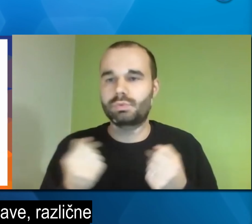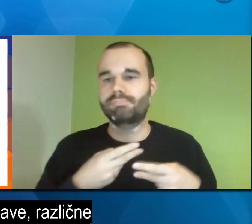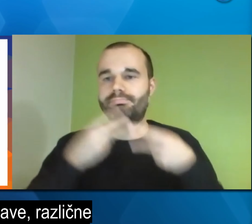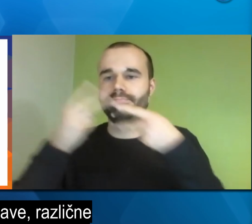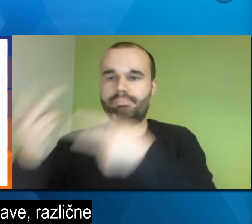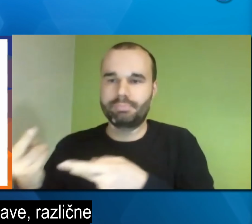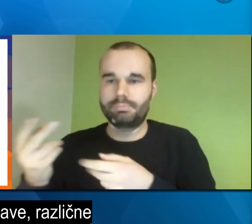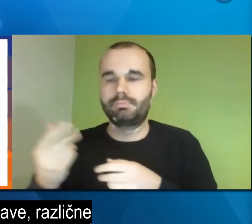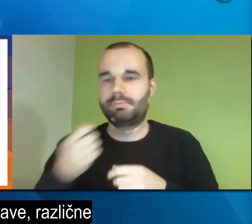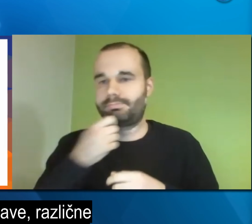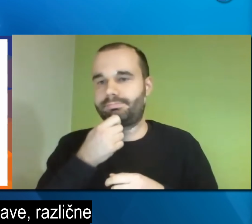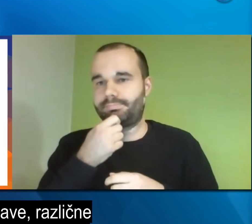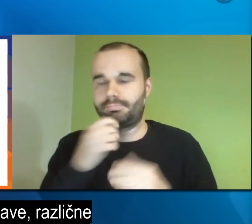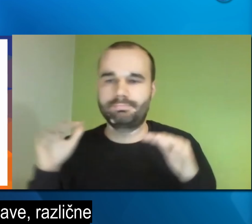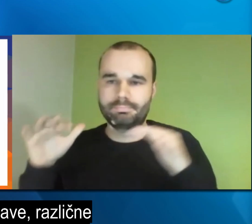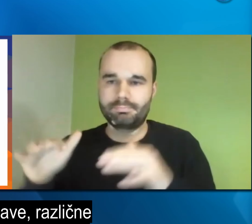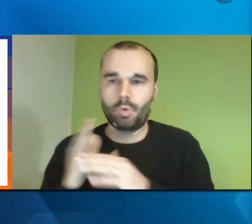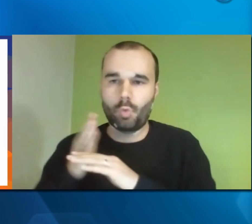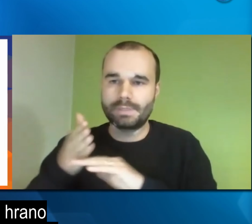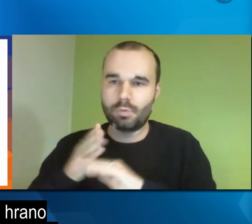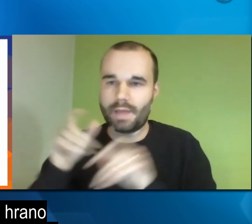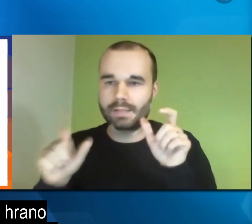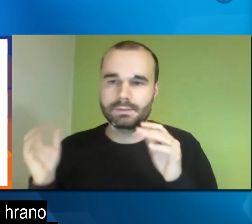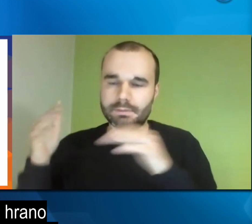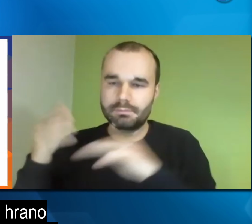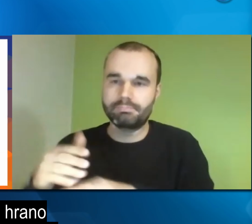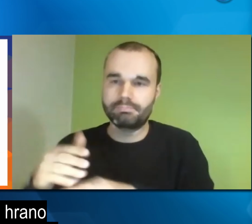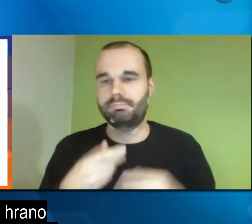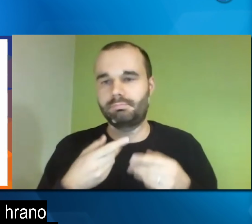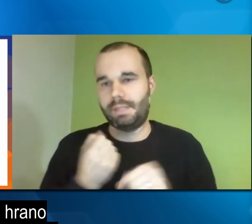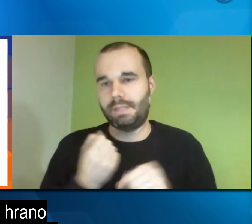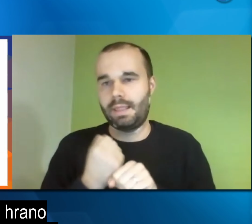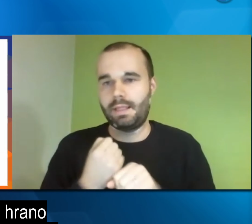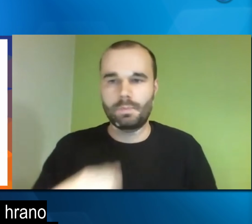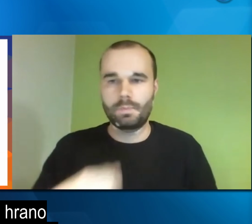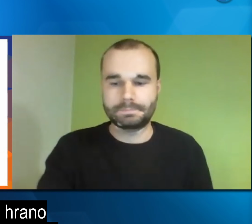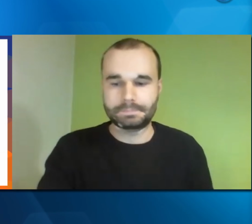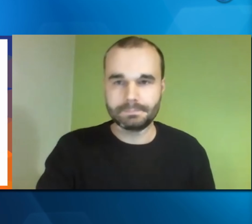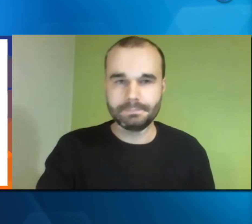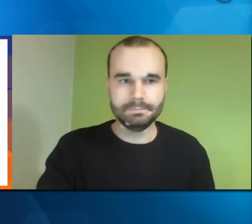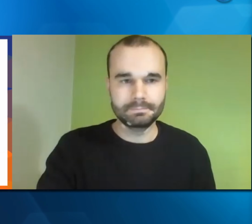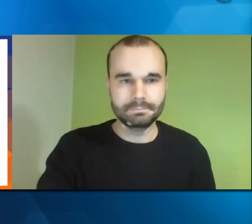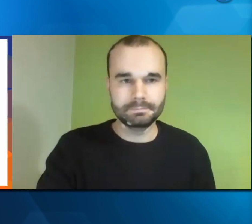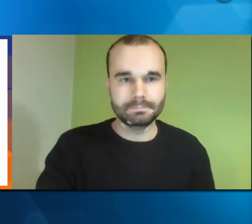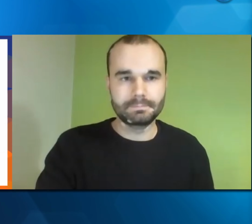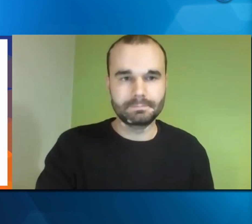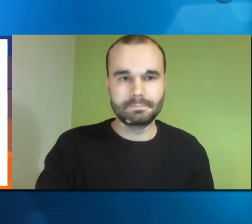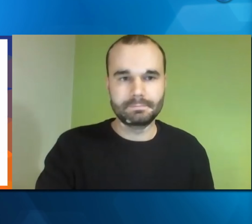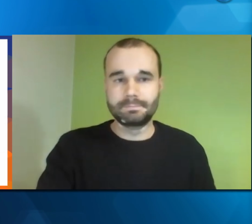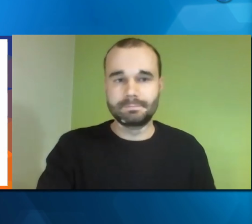različne dejavnosti in iz HFS-a, iz delavnice pripravijo hrano in jim jo tudi pripeljejo.